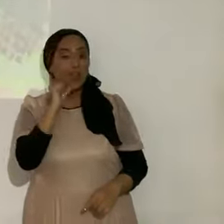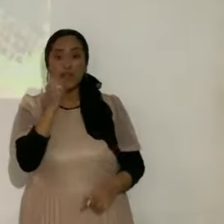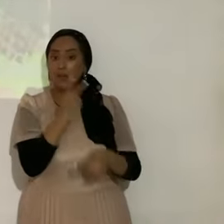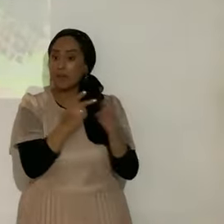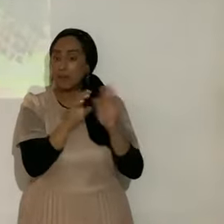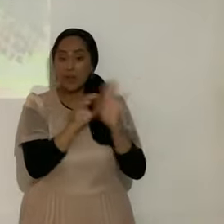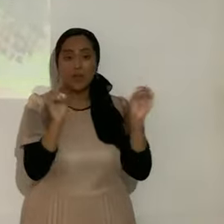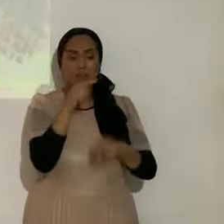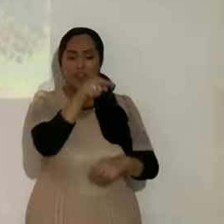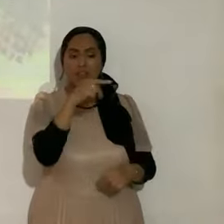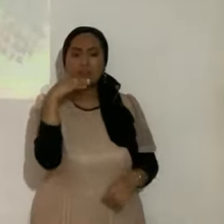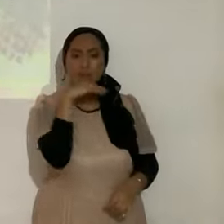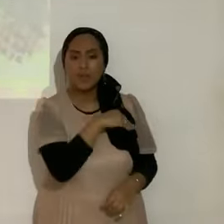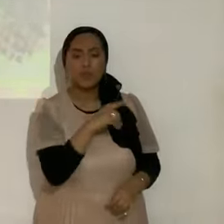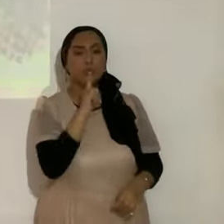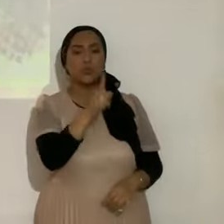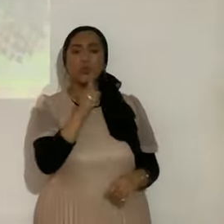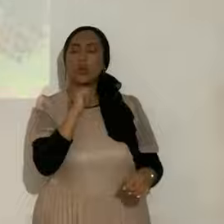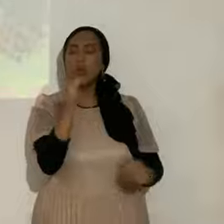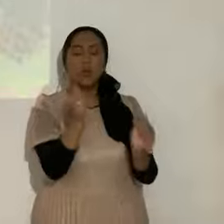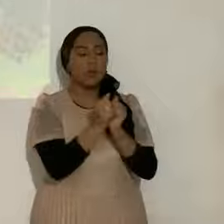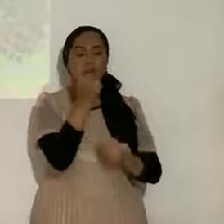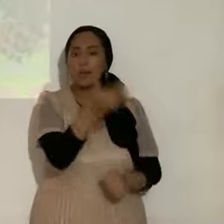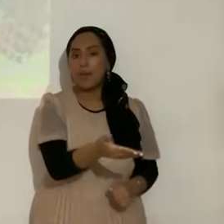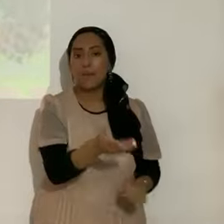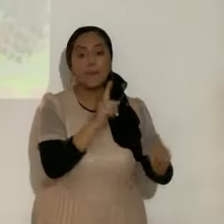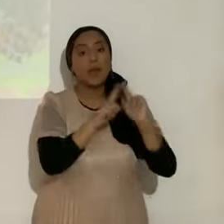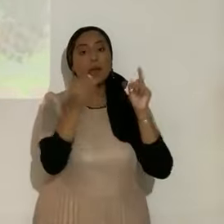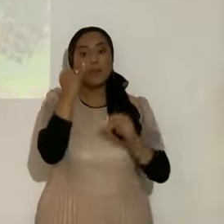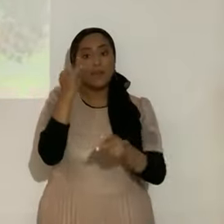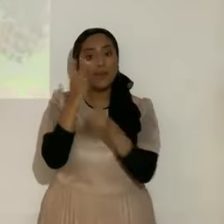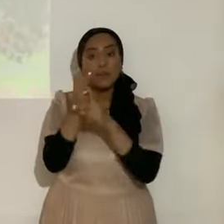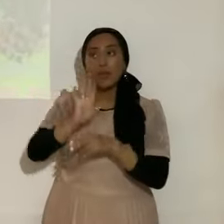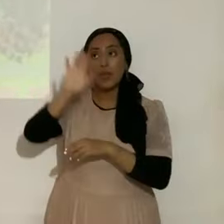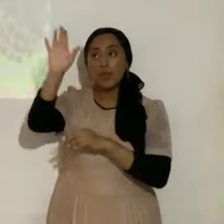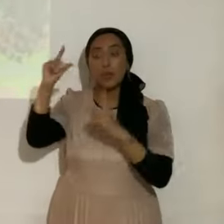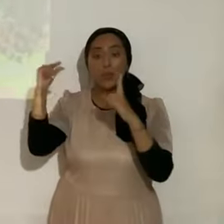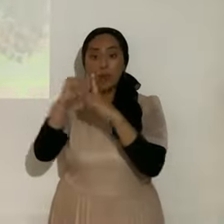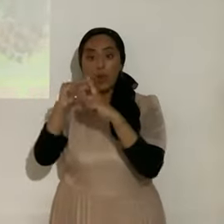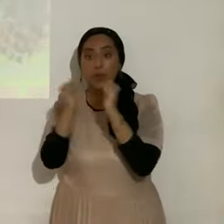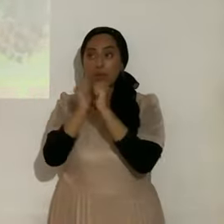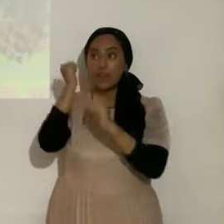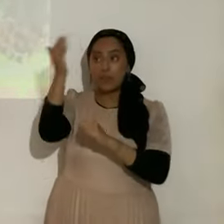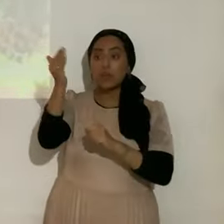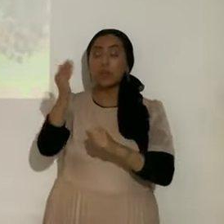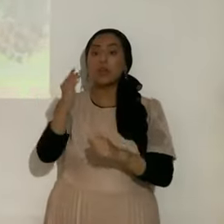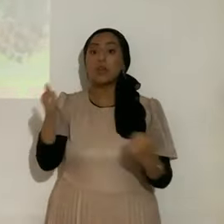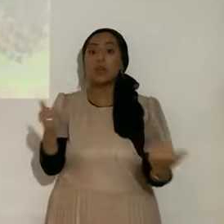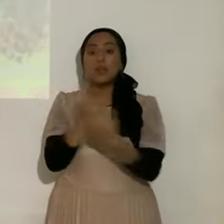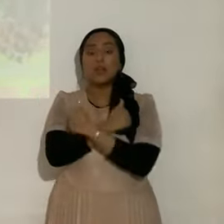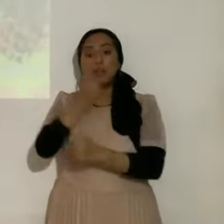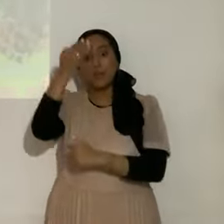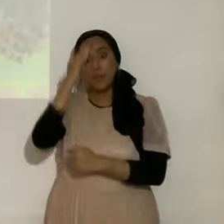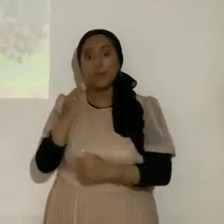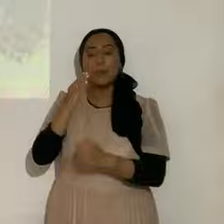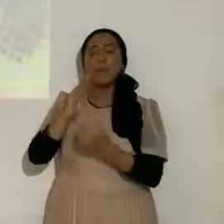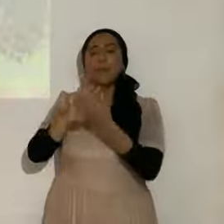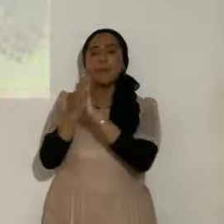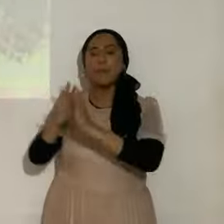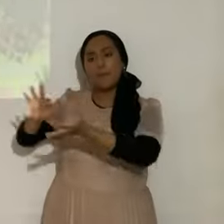un mentiroso, y la verdad no está en él. Pero el que guarda su palabra, en este verdaderamente el amor de Elohim se ha